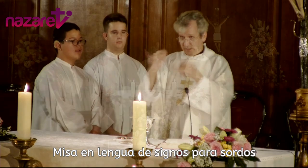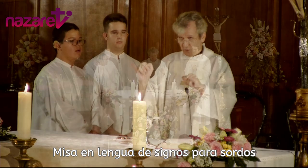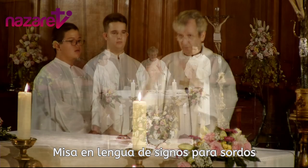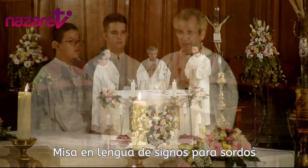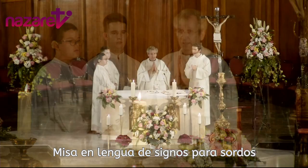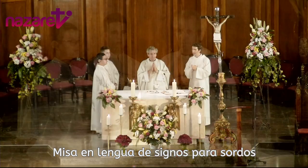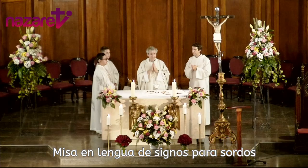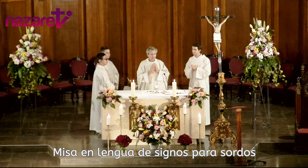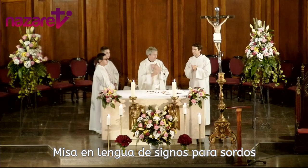daos fraternalmente la paz.